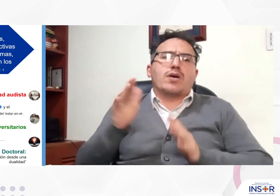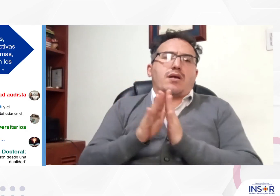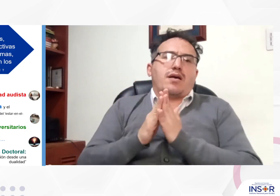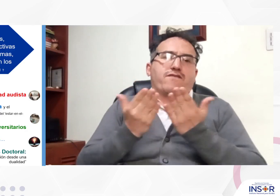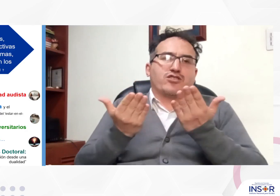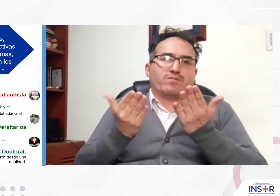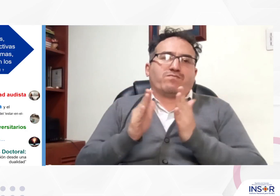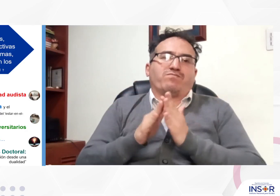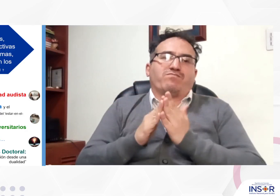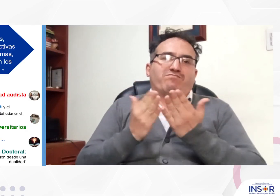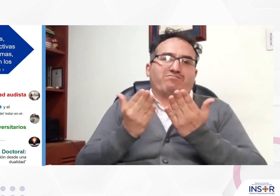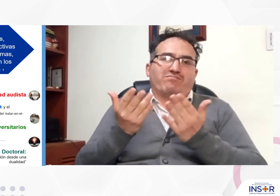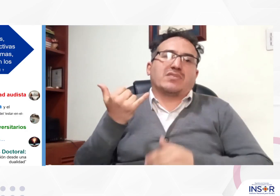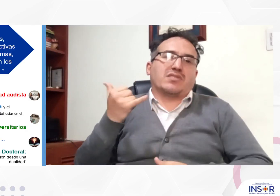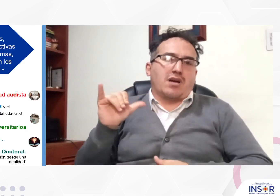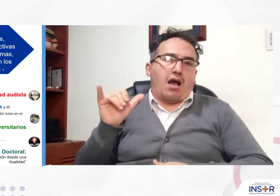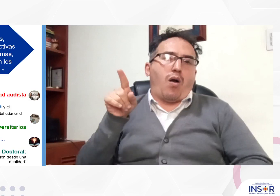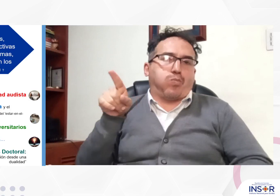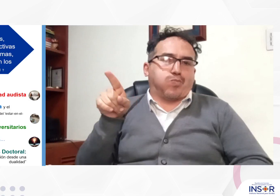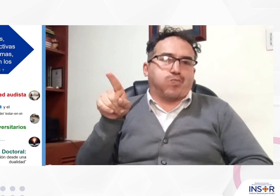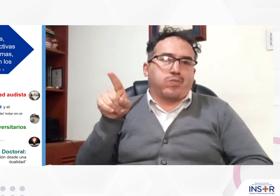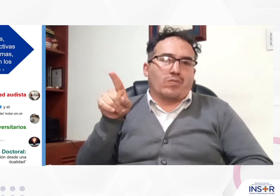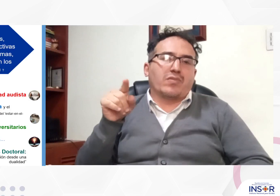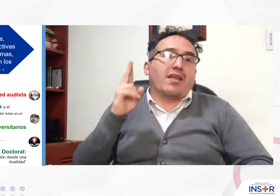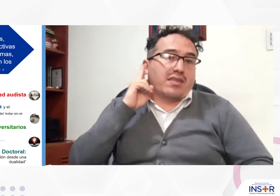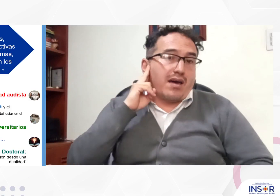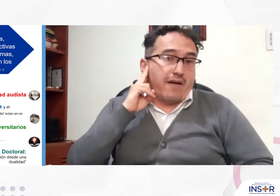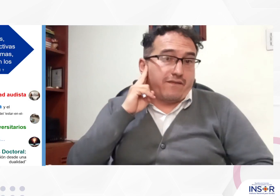en epistemologías pues también hay otros